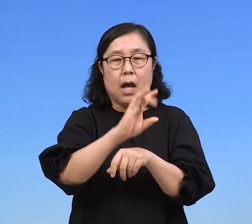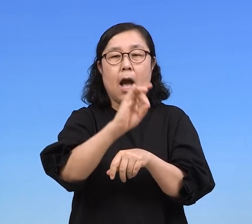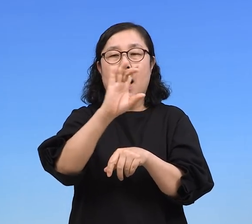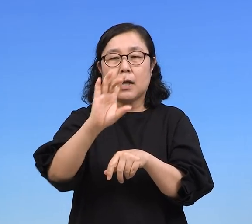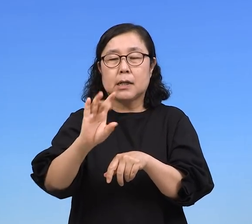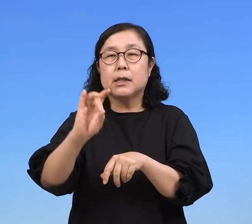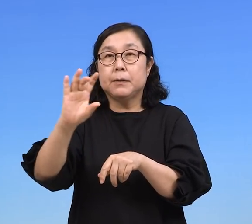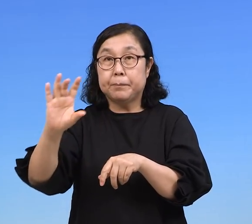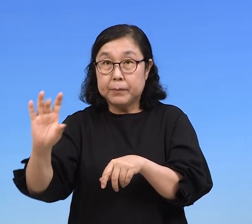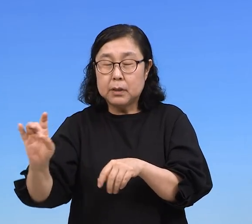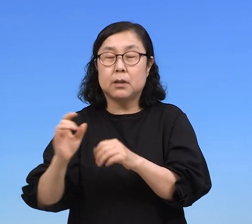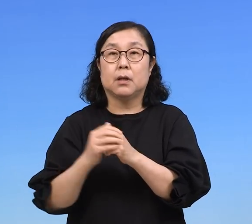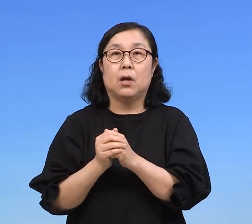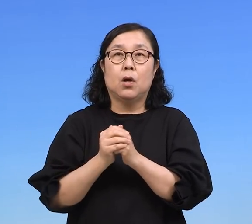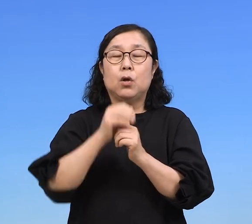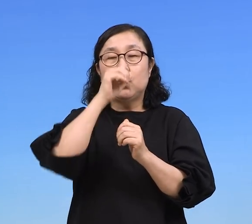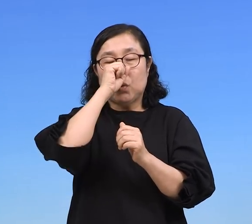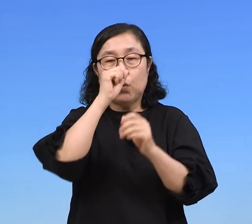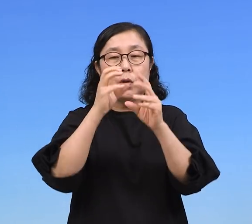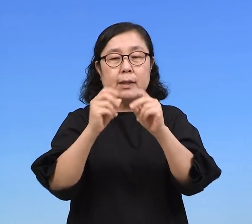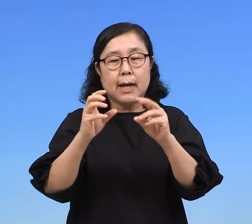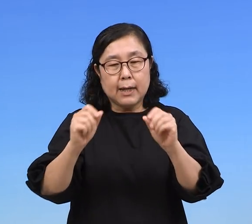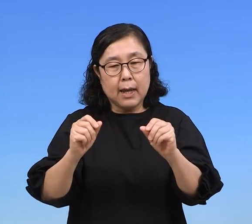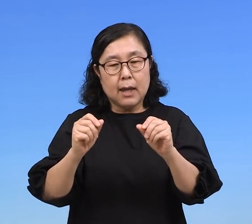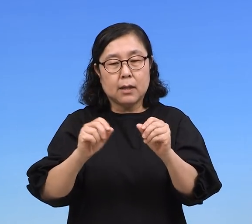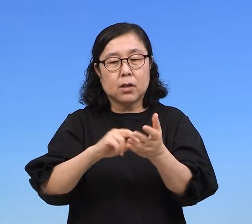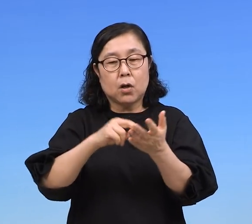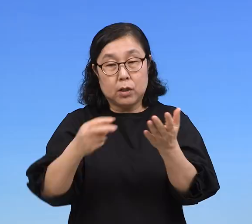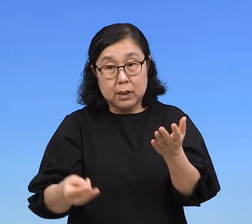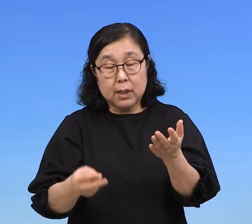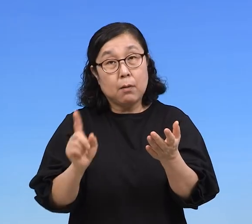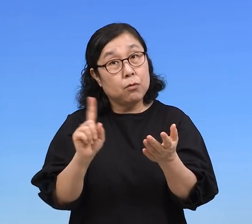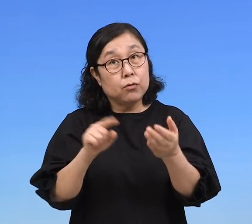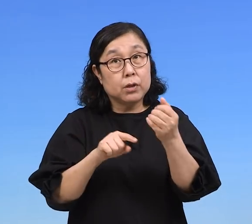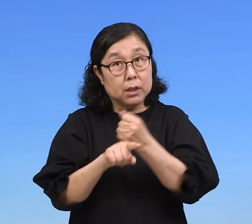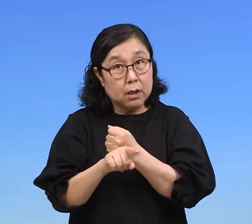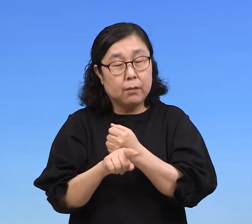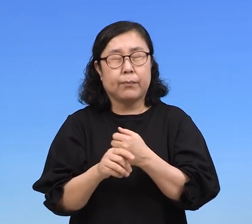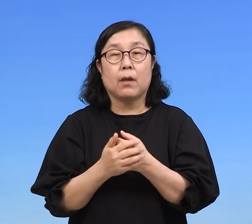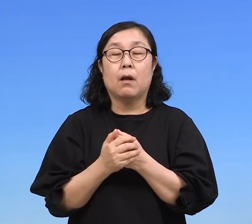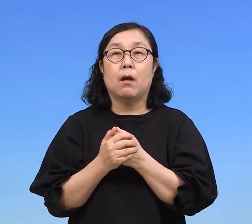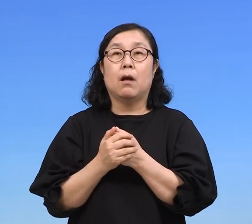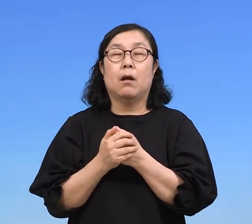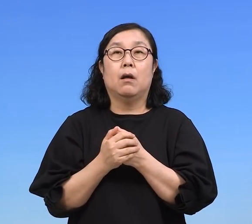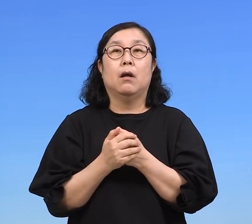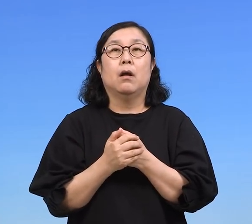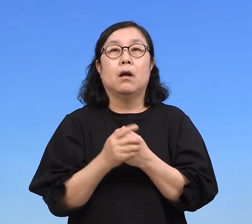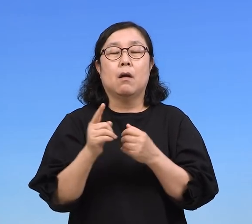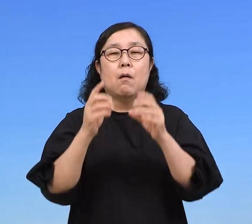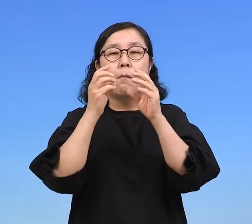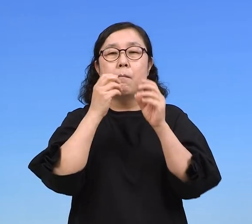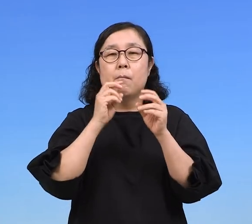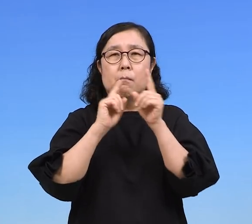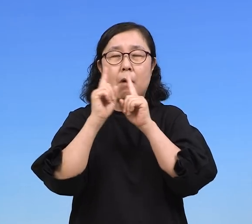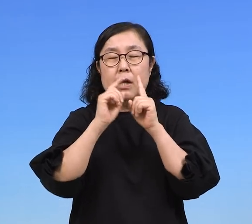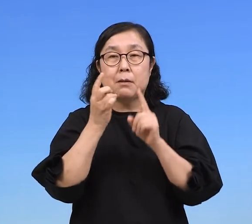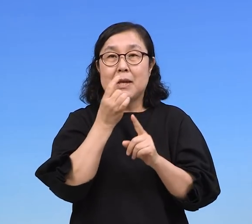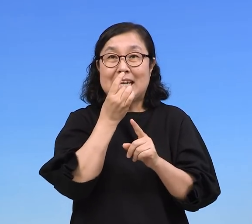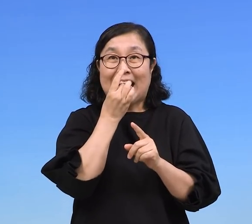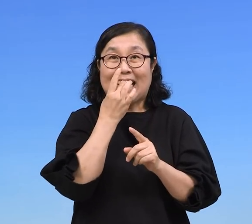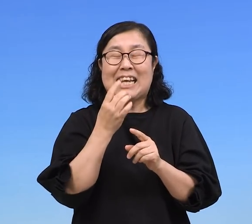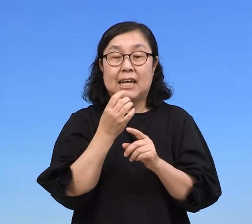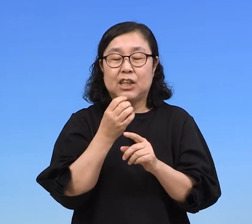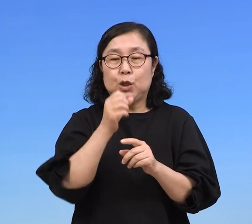이 들어는 좋은 땅에 떨어짐에, 이 뭘 의미합니까? 이 말씀의 씨가 이